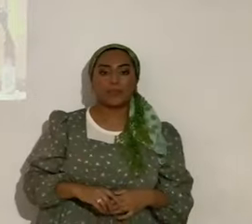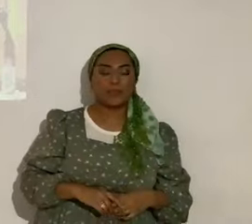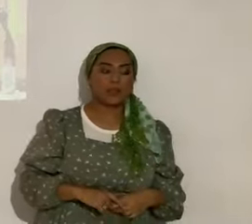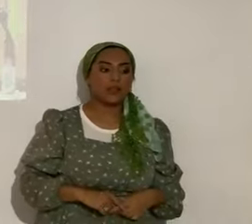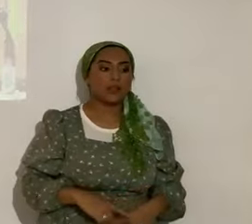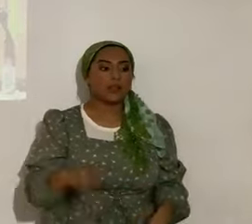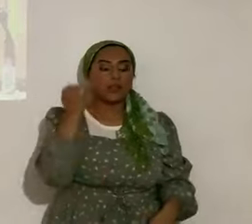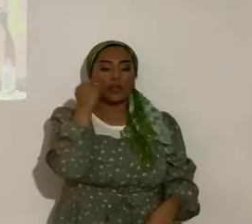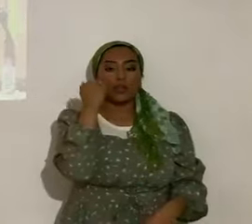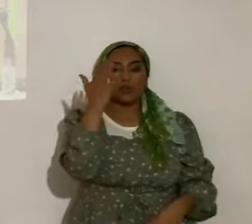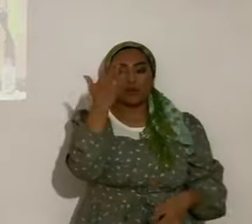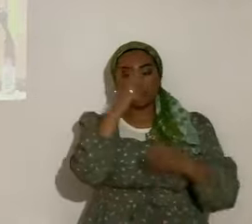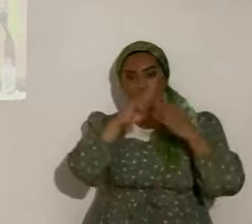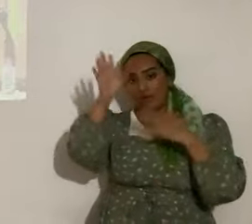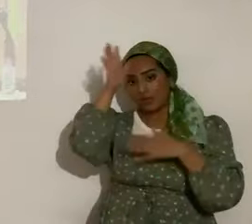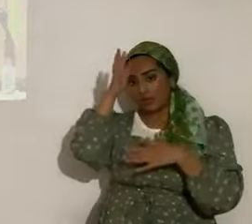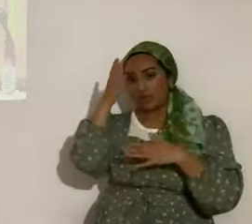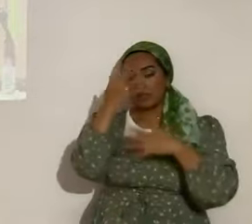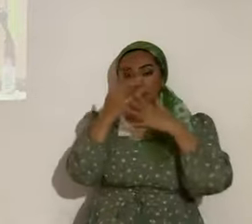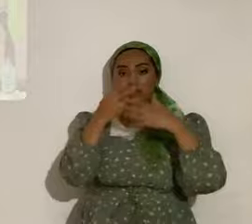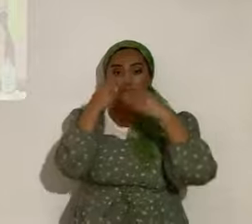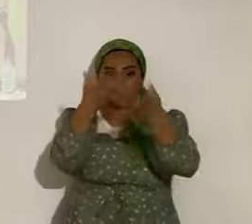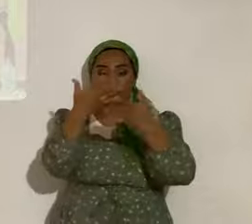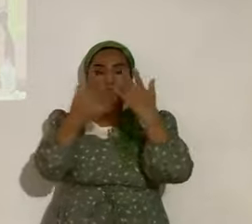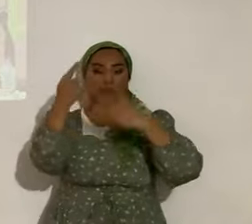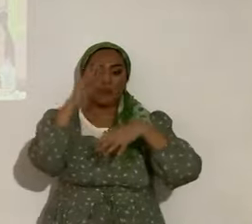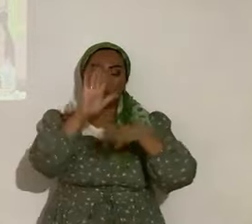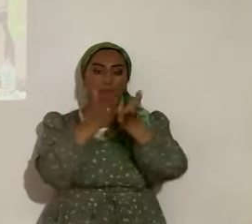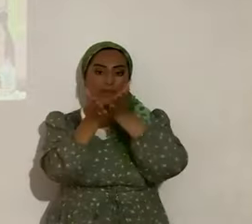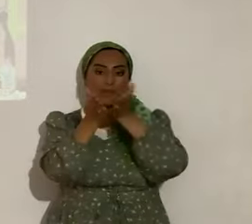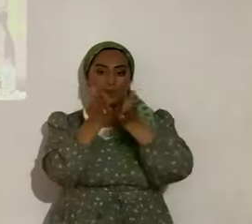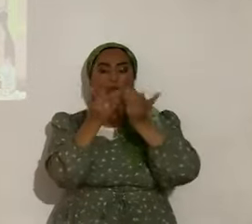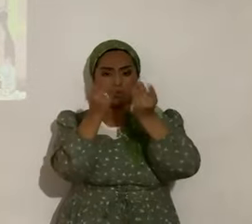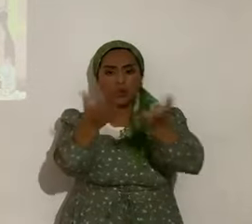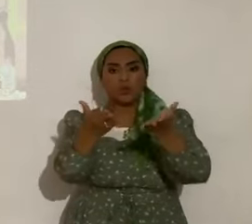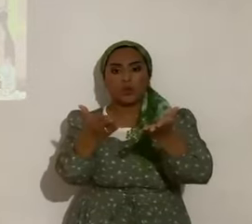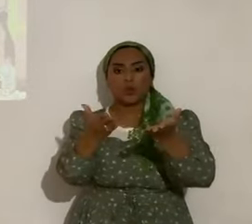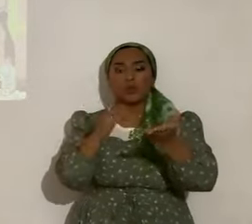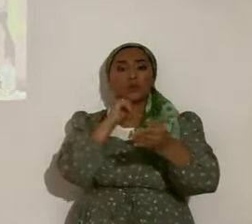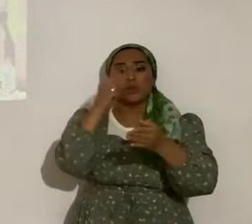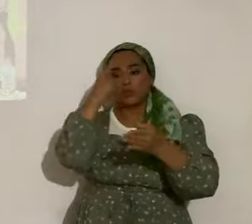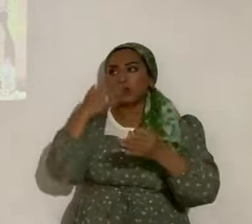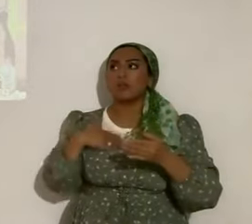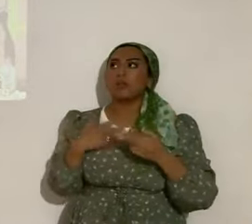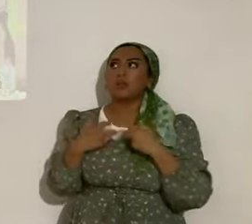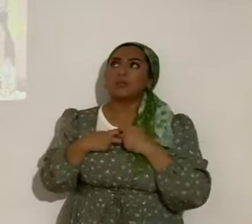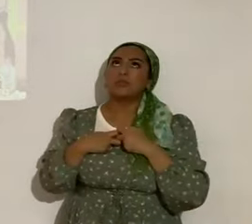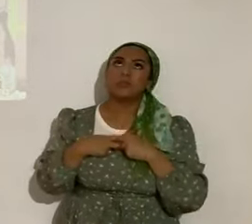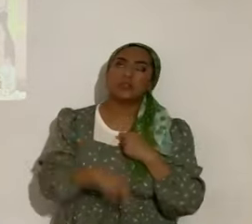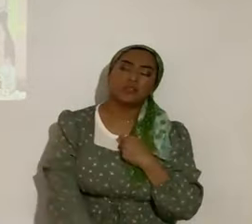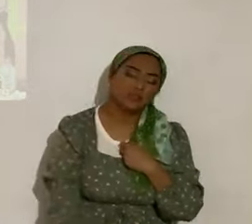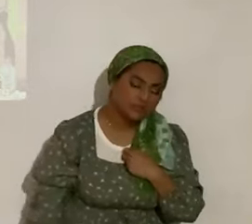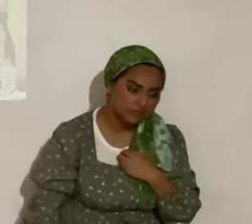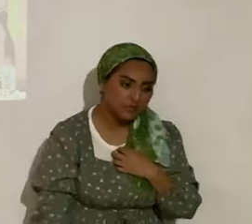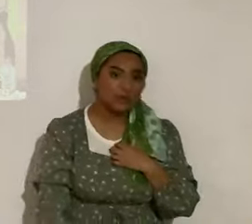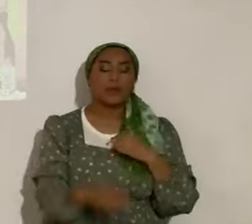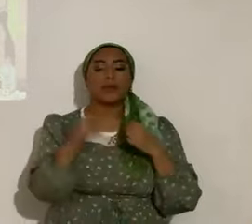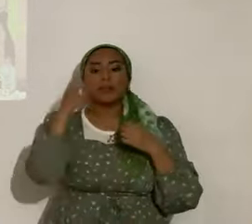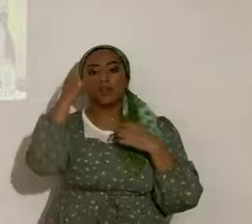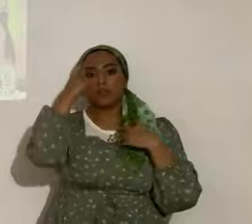Repito, si tú, el Eterno te dice algo en la Keilah, en un ministerio, haz esto, no lo tomes como un sacrificio, sino como una